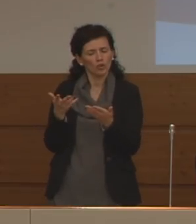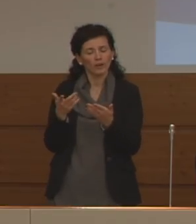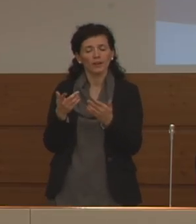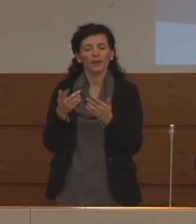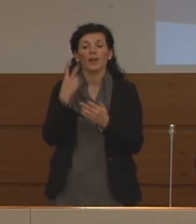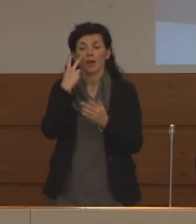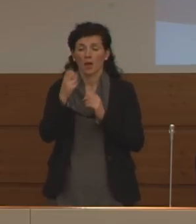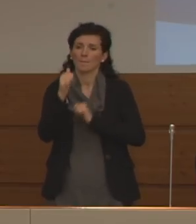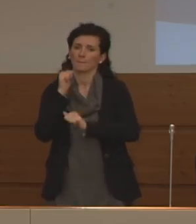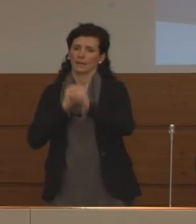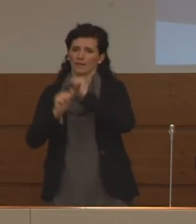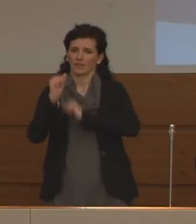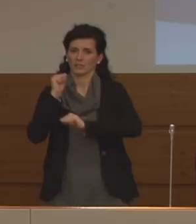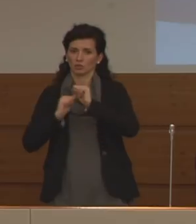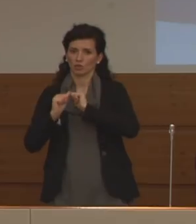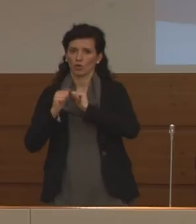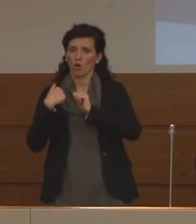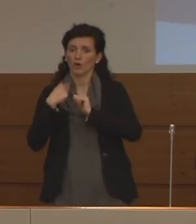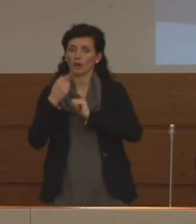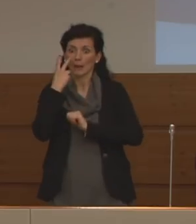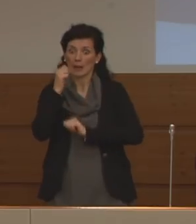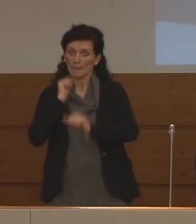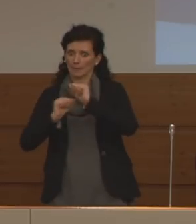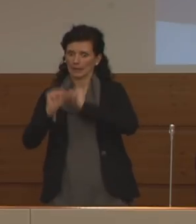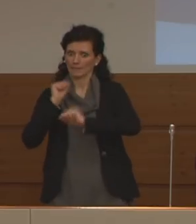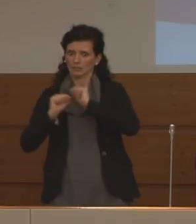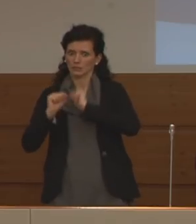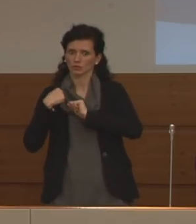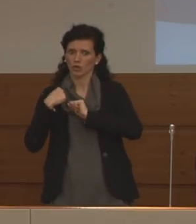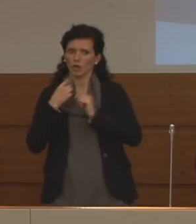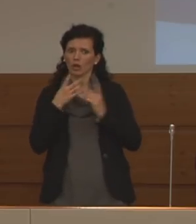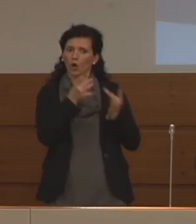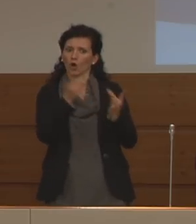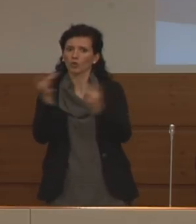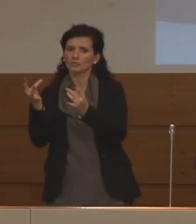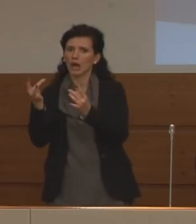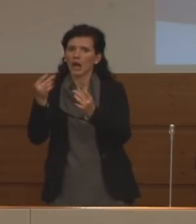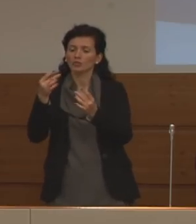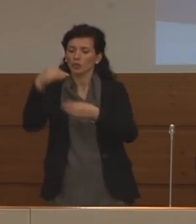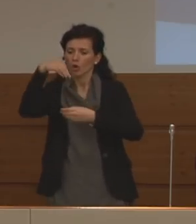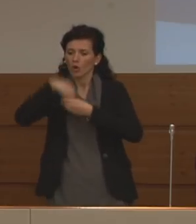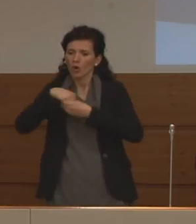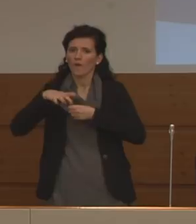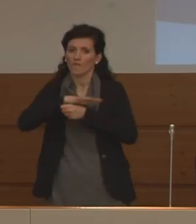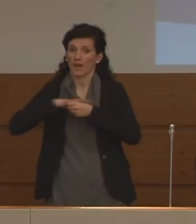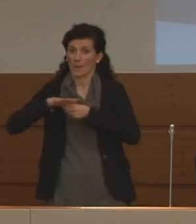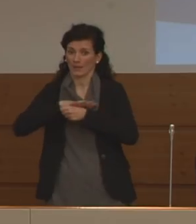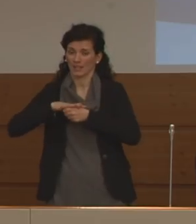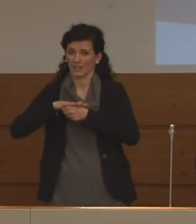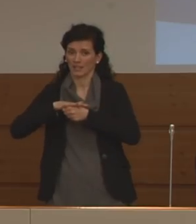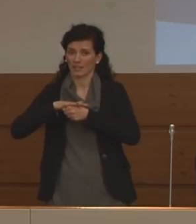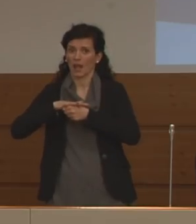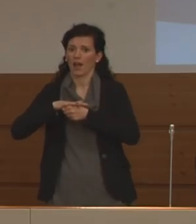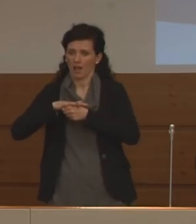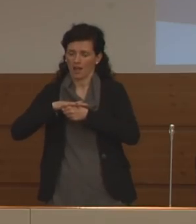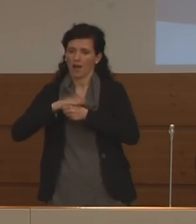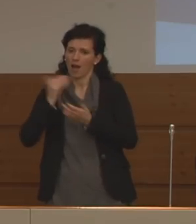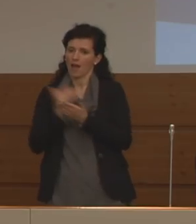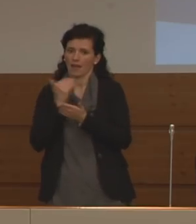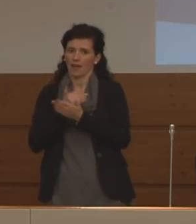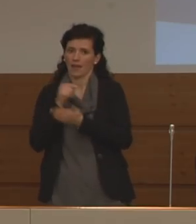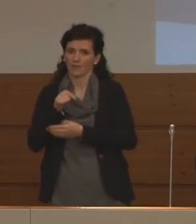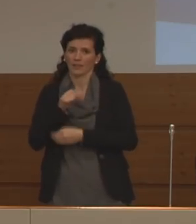prevenzione del contagio interfamiliare perché 23 mila italiani che di fatto